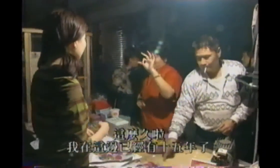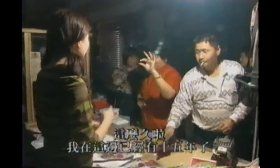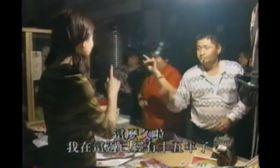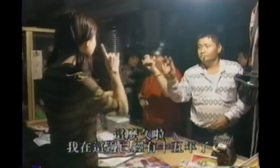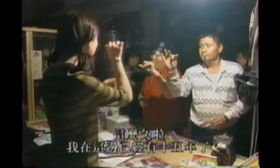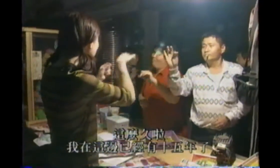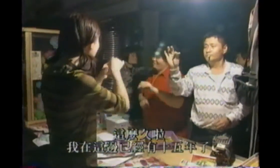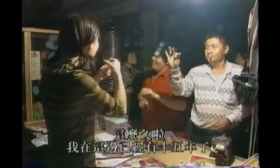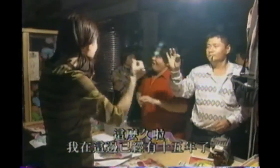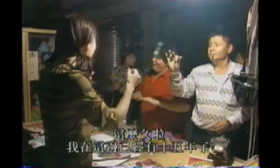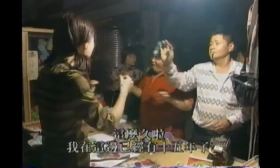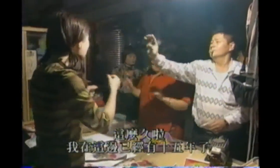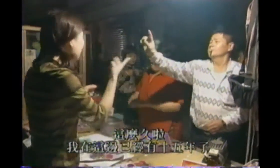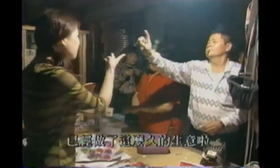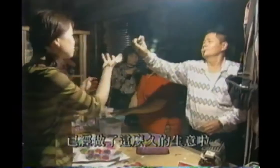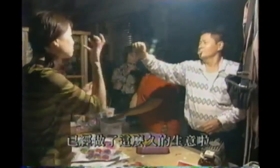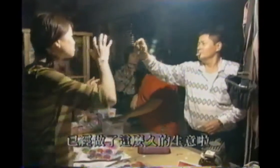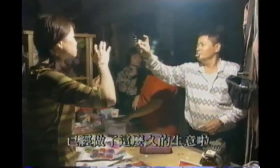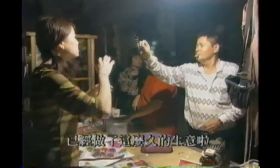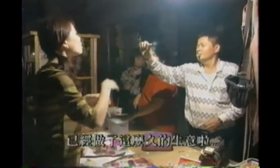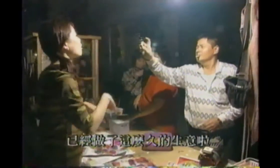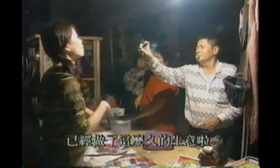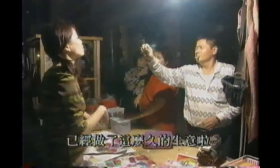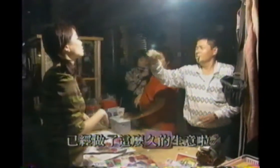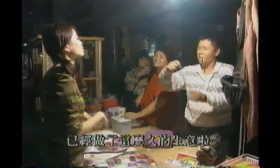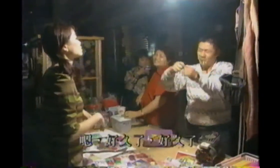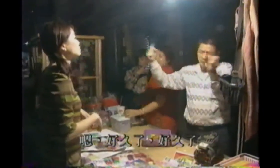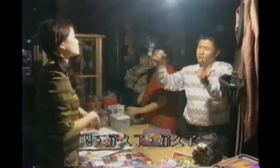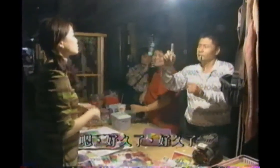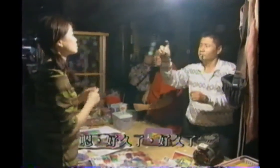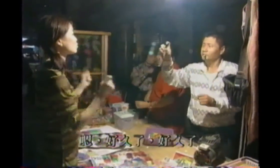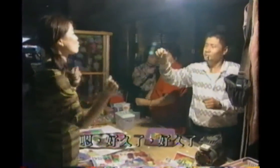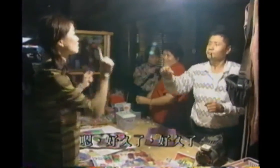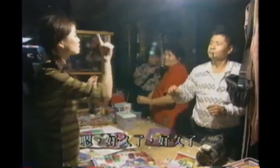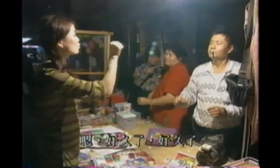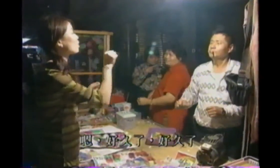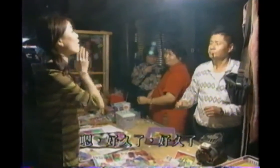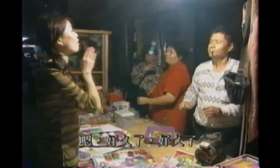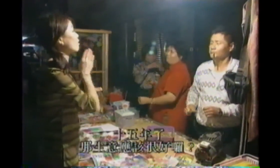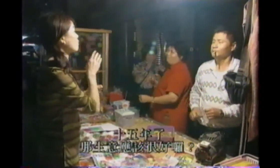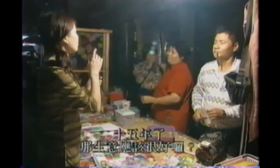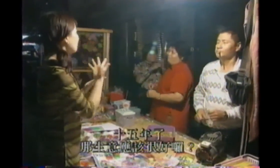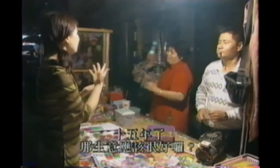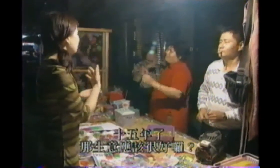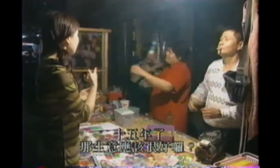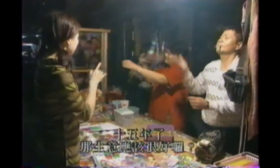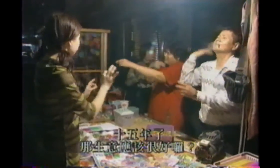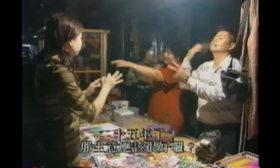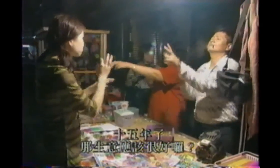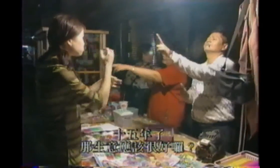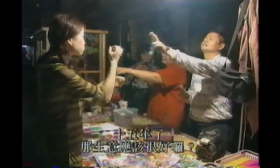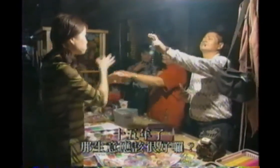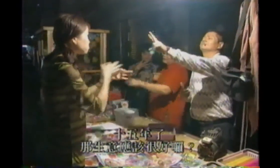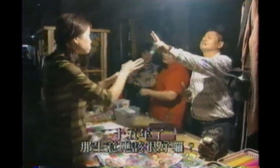有15年了。 已经做了这么久的生意啦？ 好久了，好久，15年了。 那生意应该很好喽。